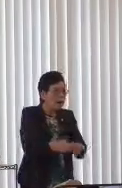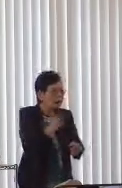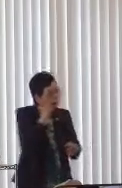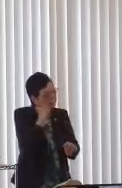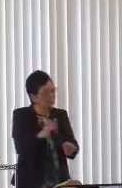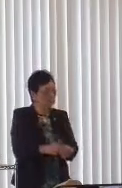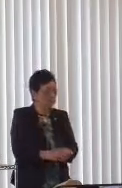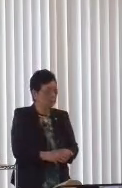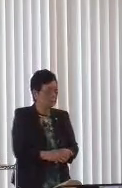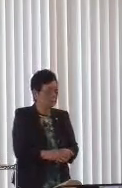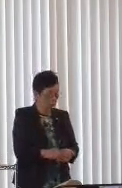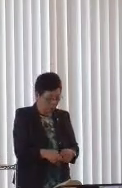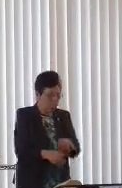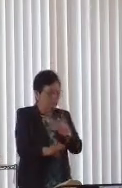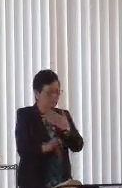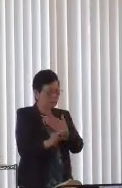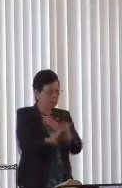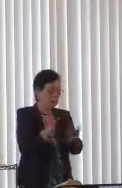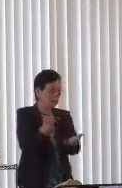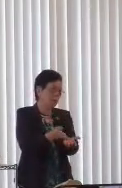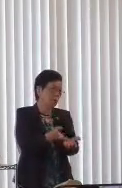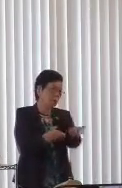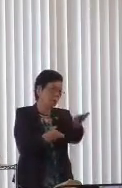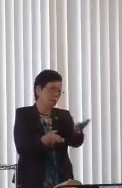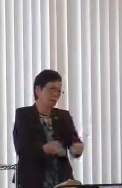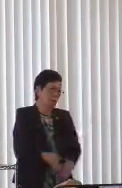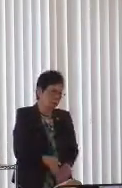ば教えているわけですね。